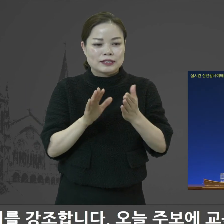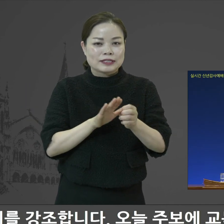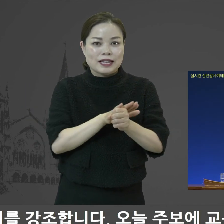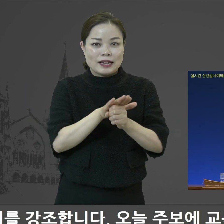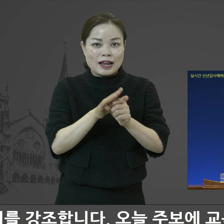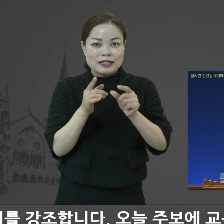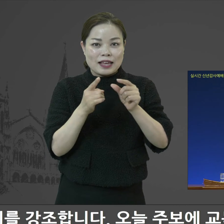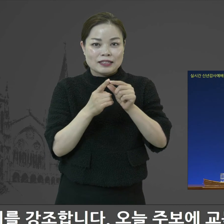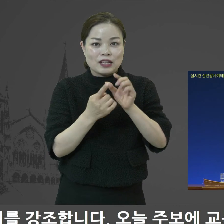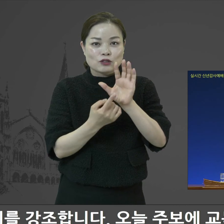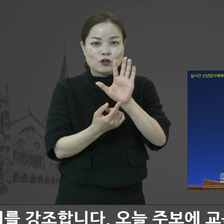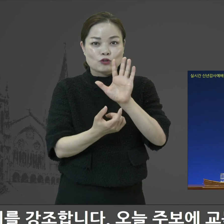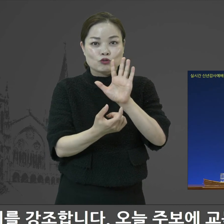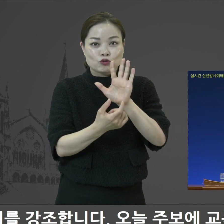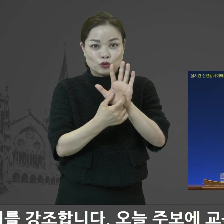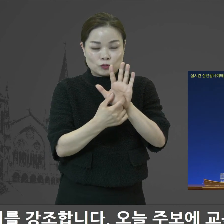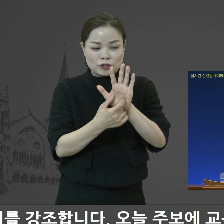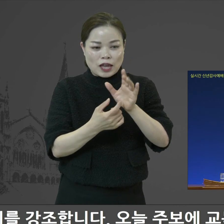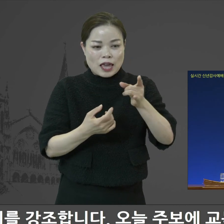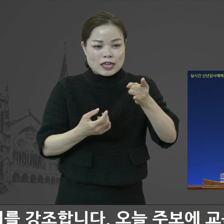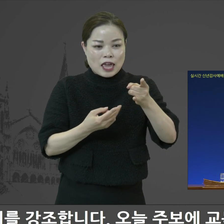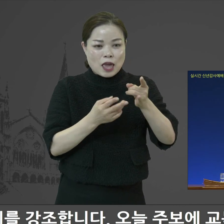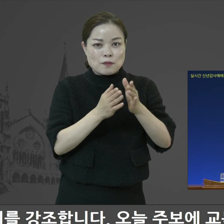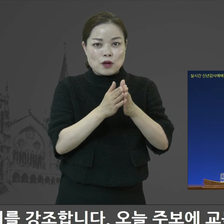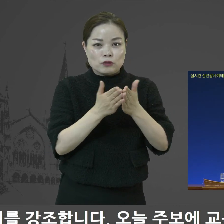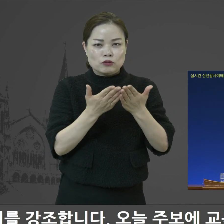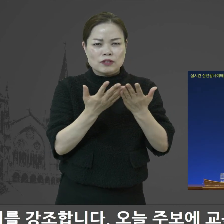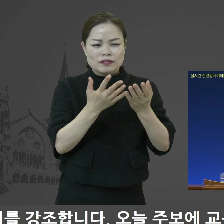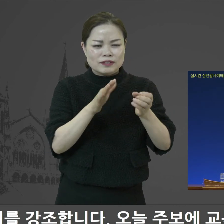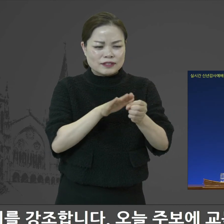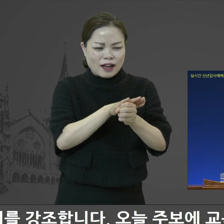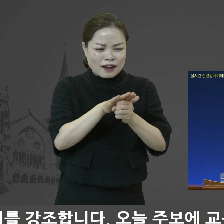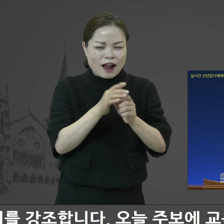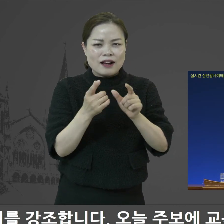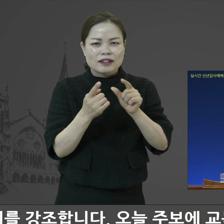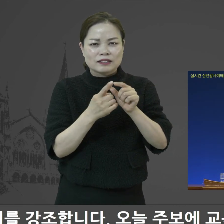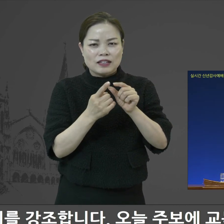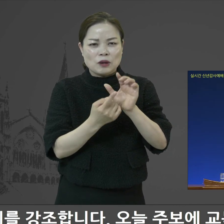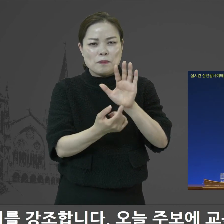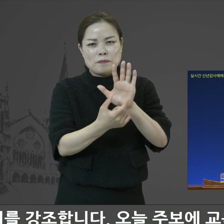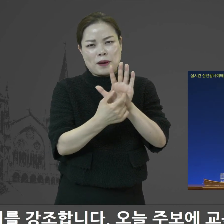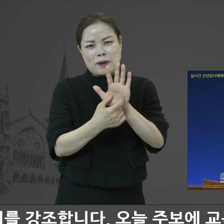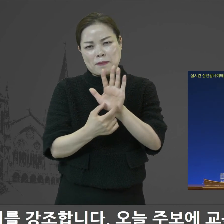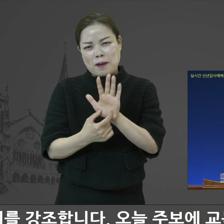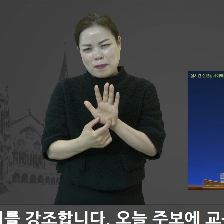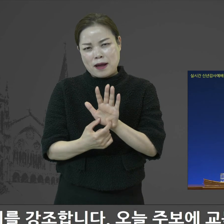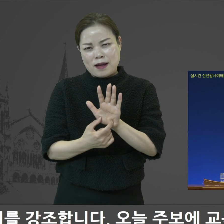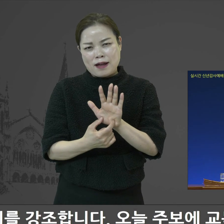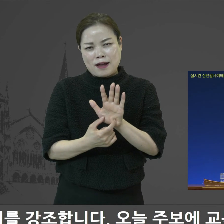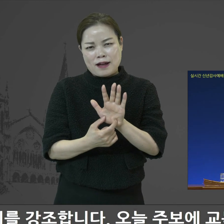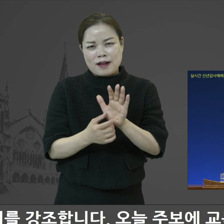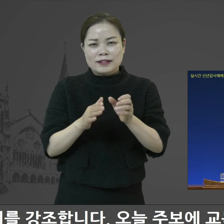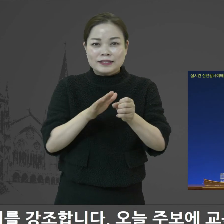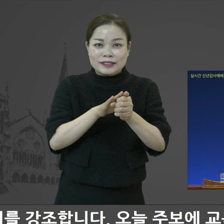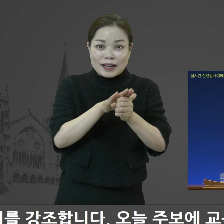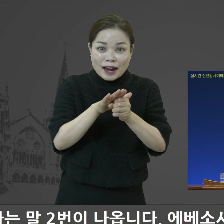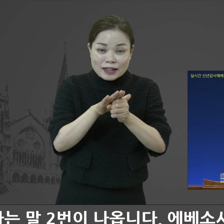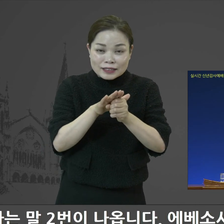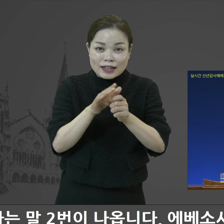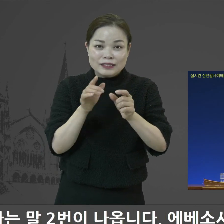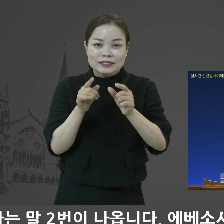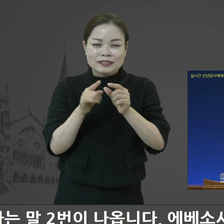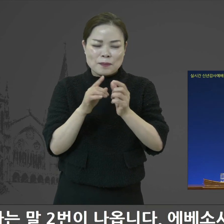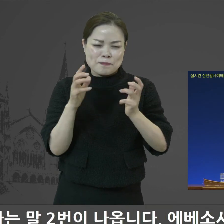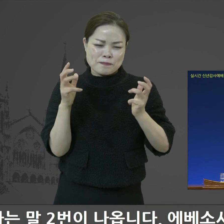두 번 나옵니다. 여러분, 에베소서에 사랑이란 말이 얼마나 많이 나오는지 모릅니다. 잘 모르셨죠? 에베소서가